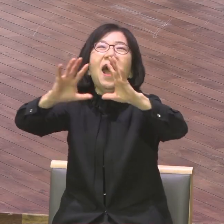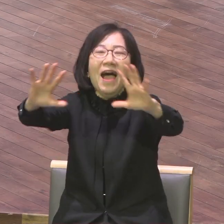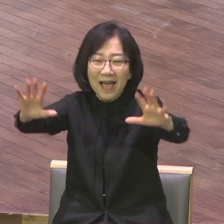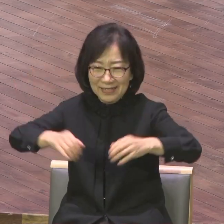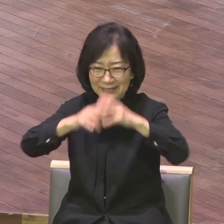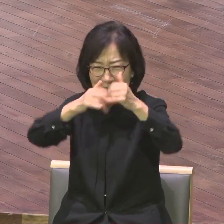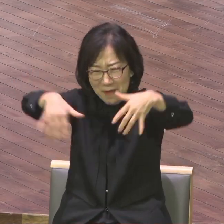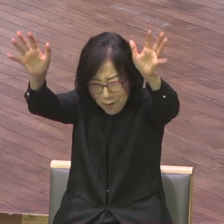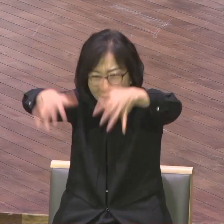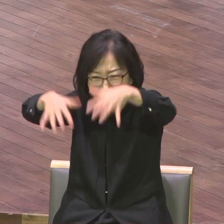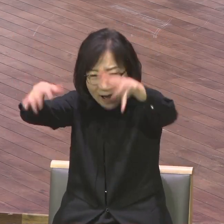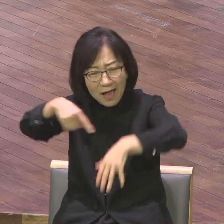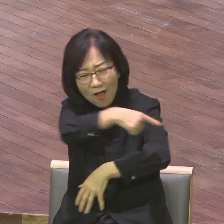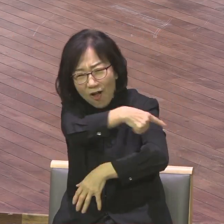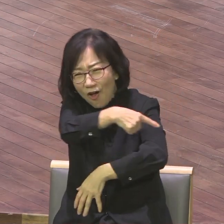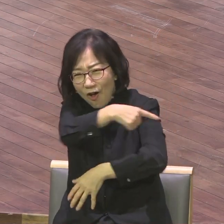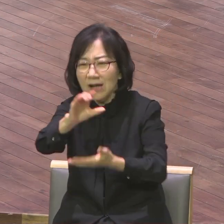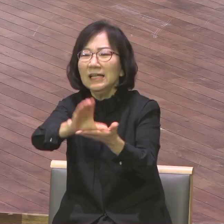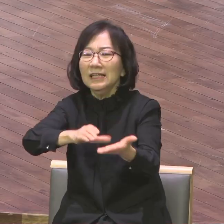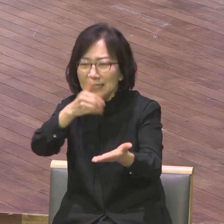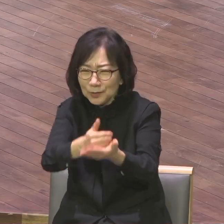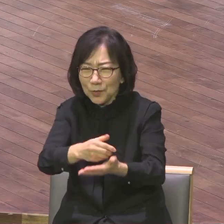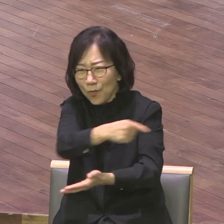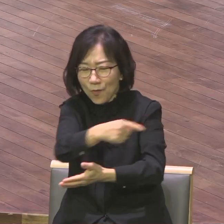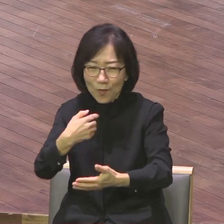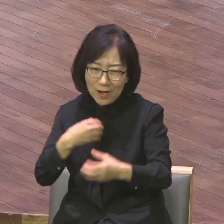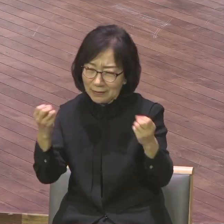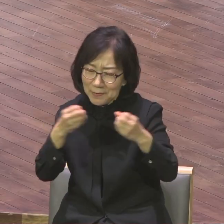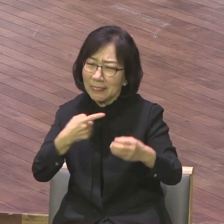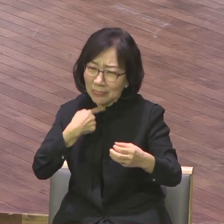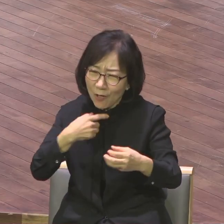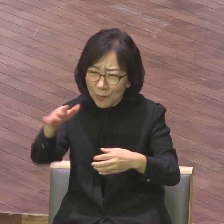이는 그리스도가 아니냐 하니.